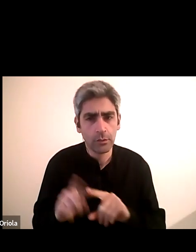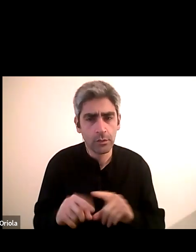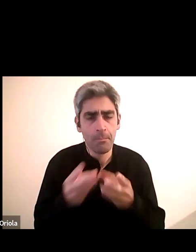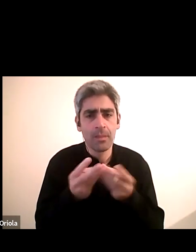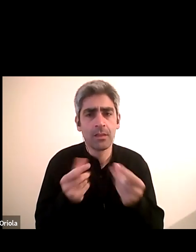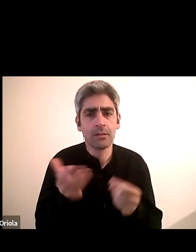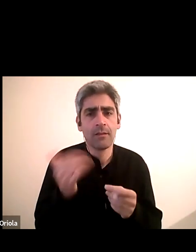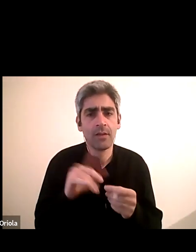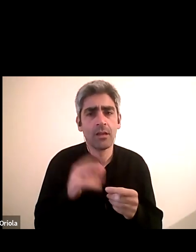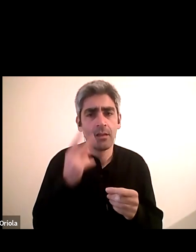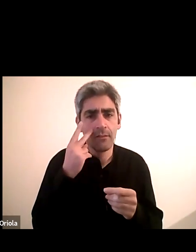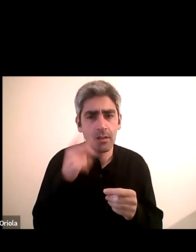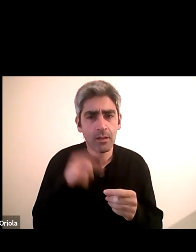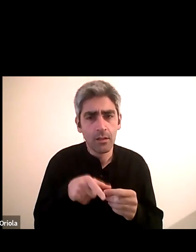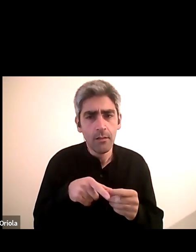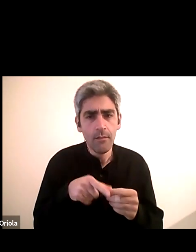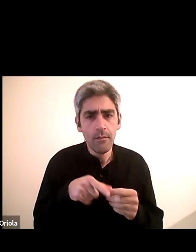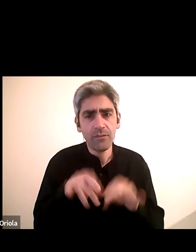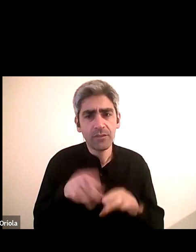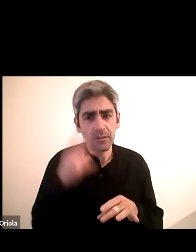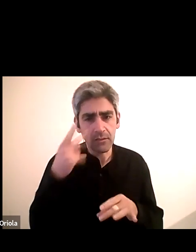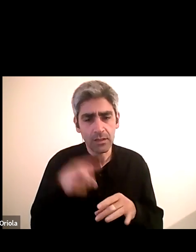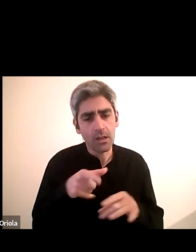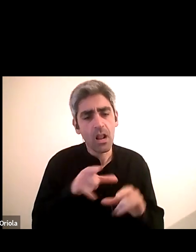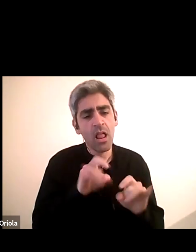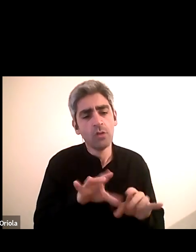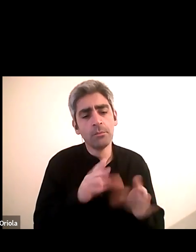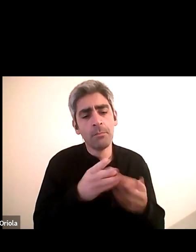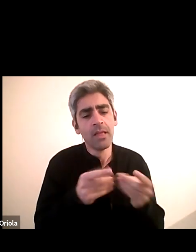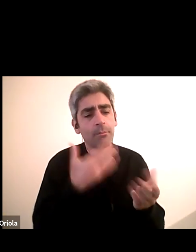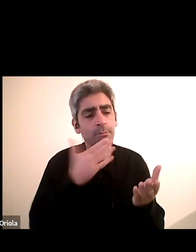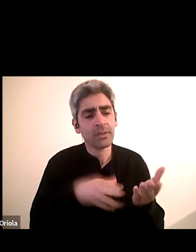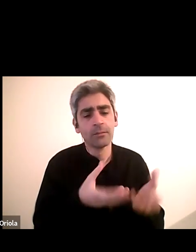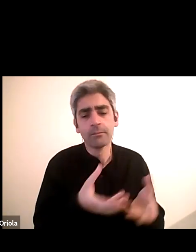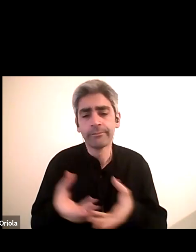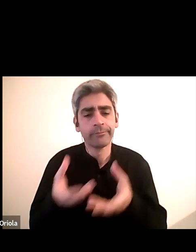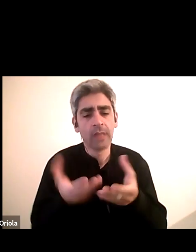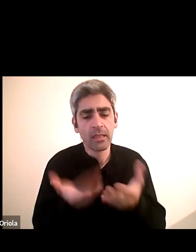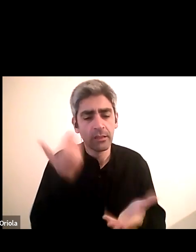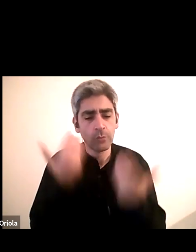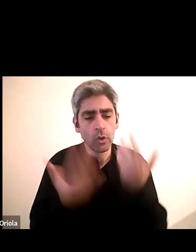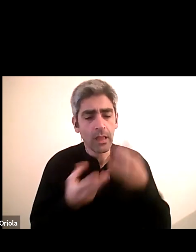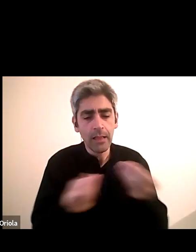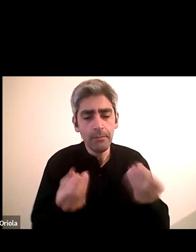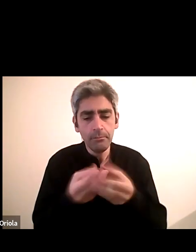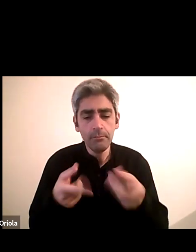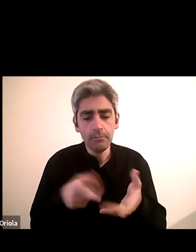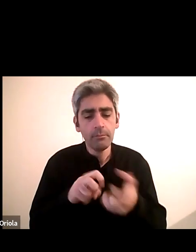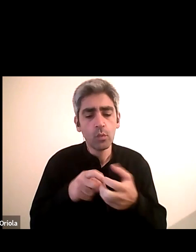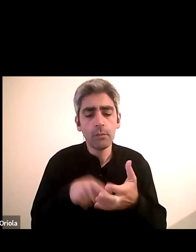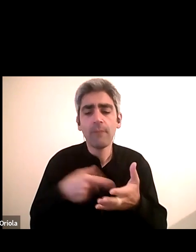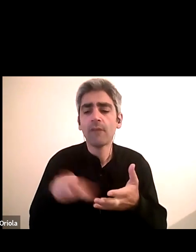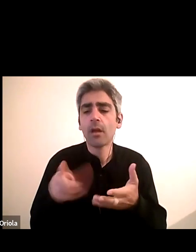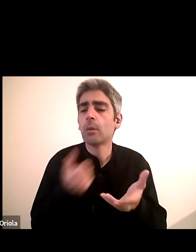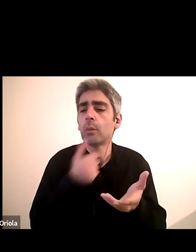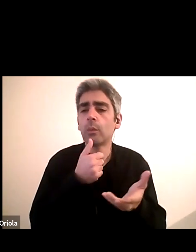materiais em fim de vida, que é um dos problemas maiores que temos, que é a desmontagem de equipamentos em fim de vida, que